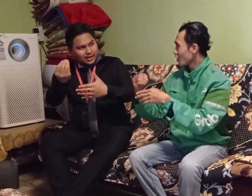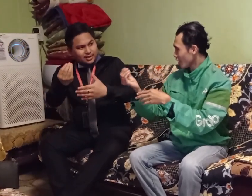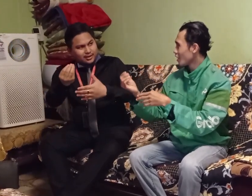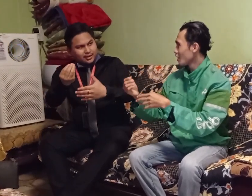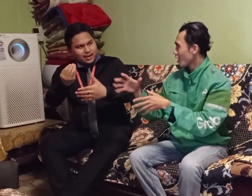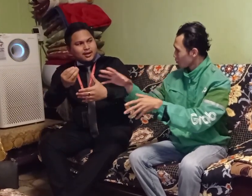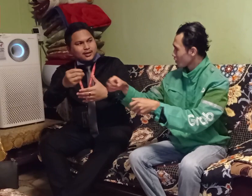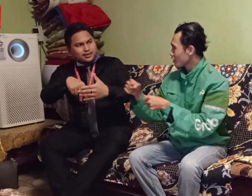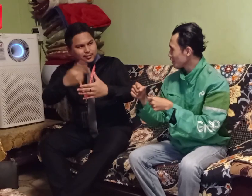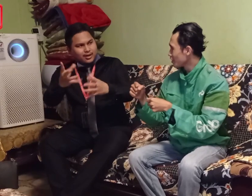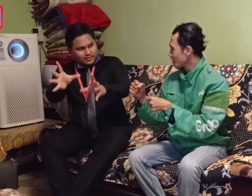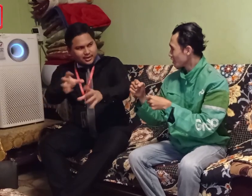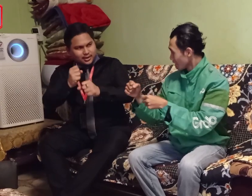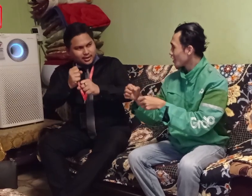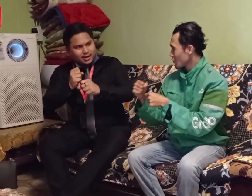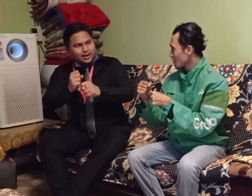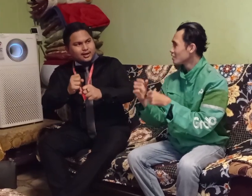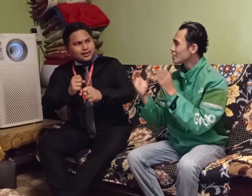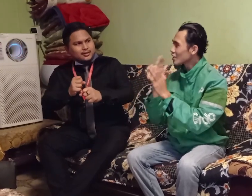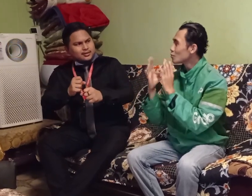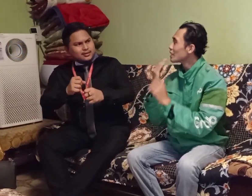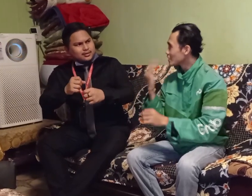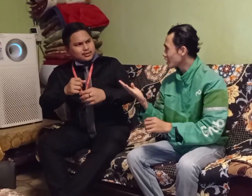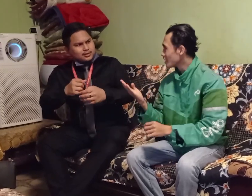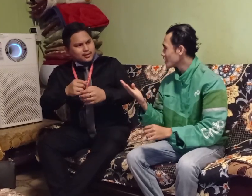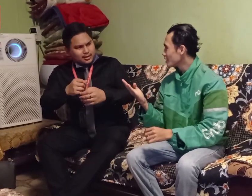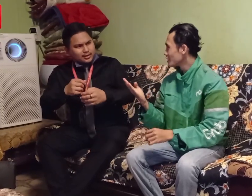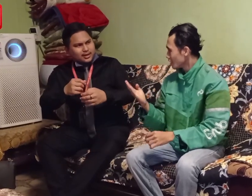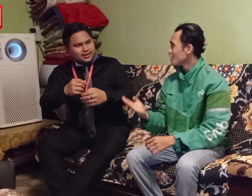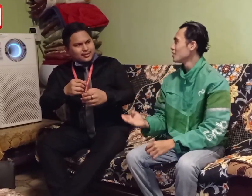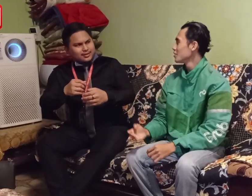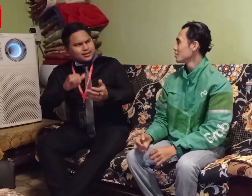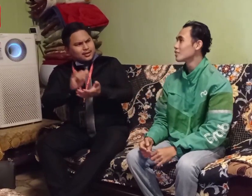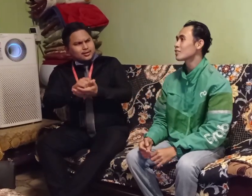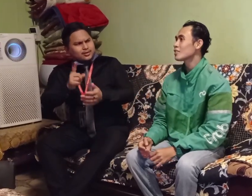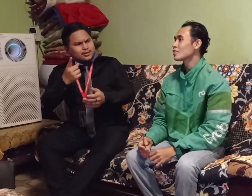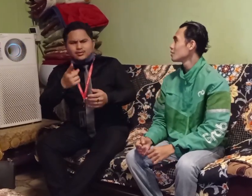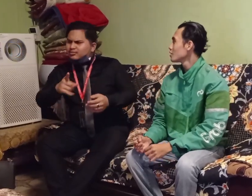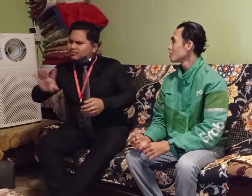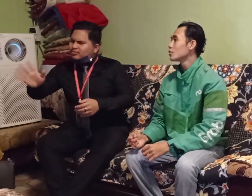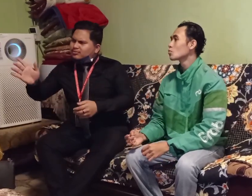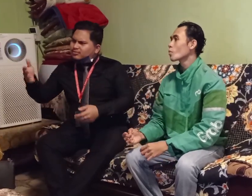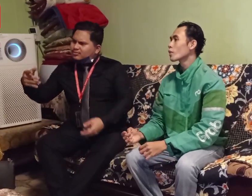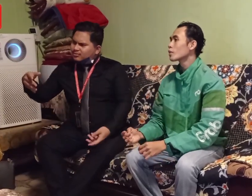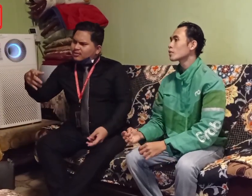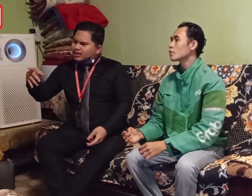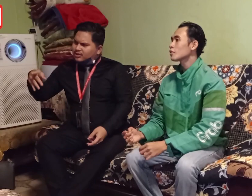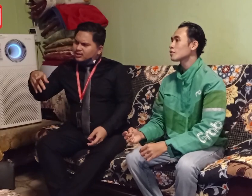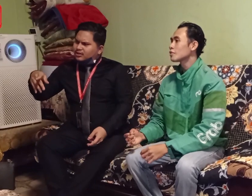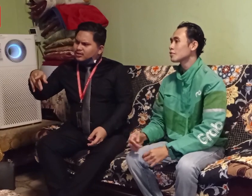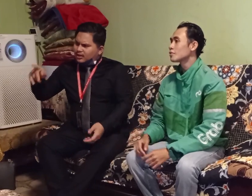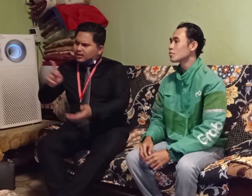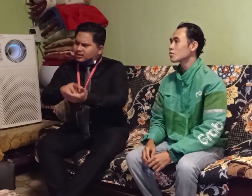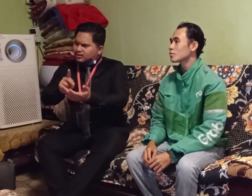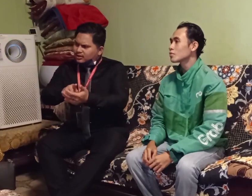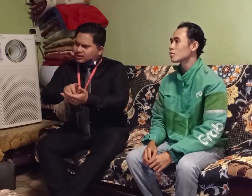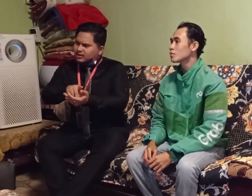yang ditempuh buah dengan bantuan penerjemah bahasa isyarat site muazzam Syah Putra say Jafar berkata antara cabaran yang dihadapinya ialah